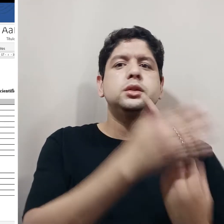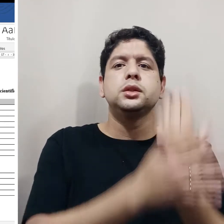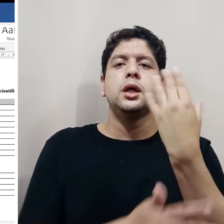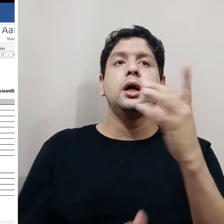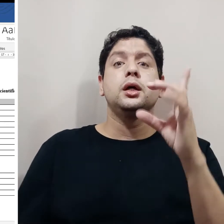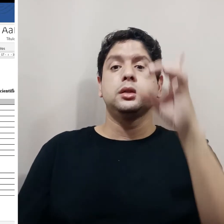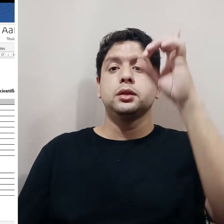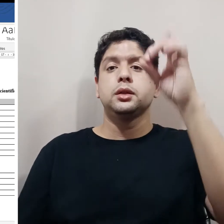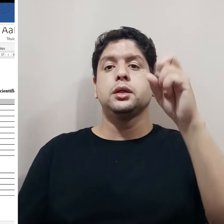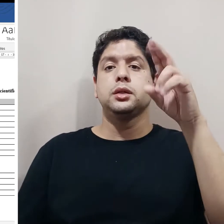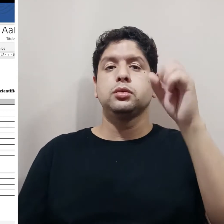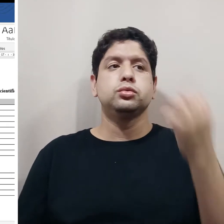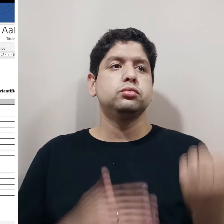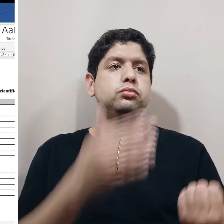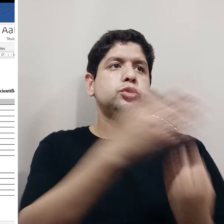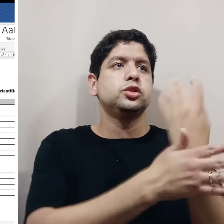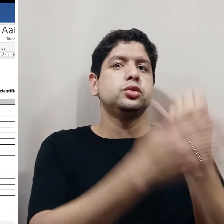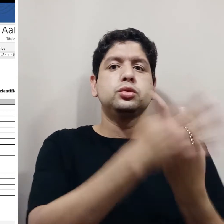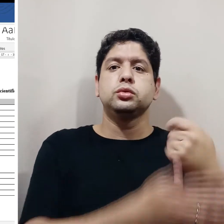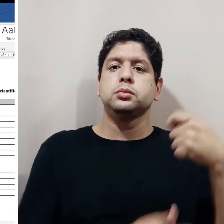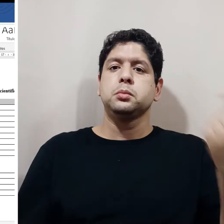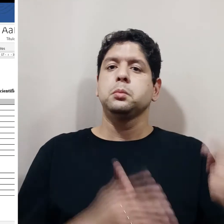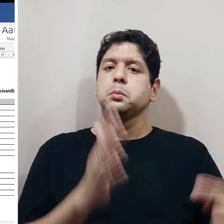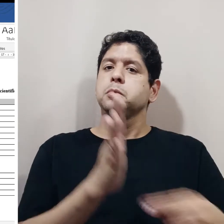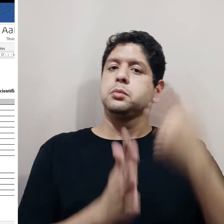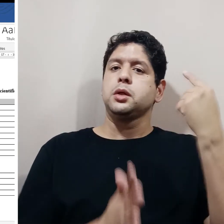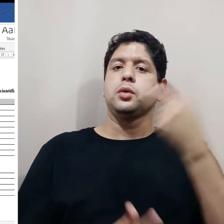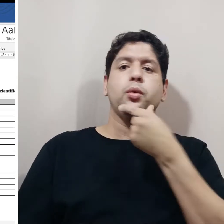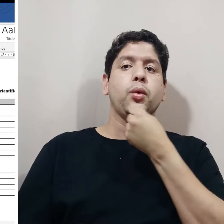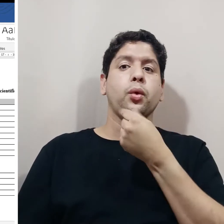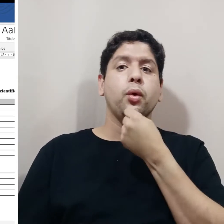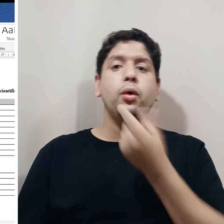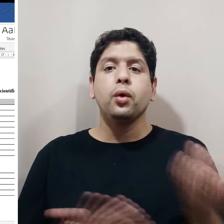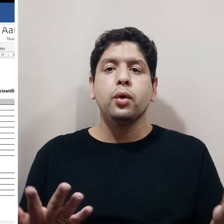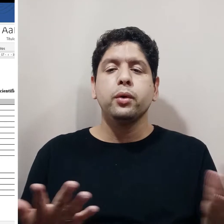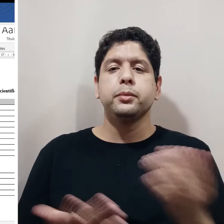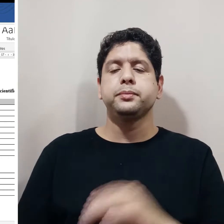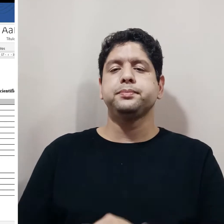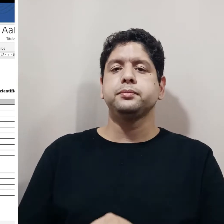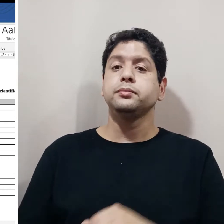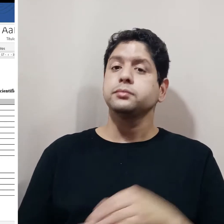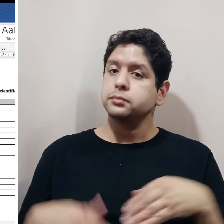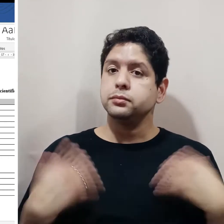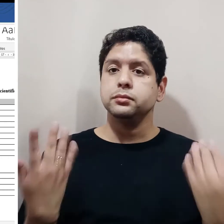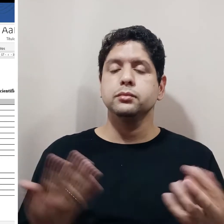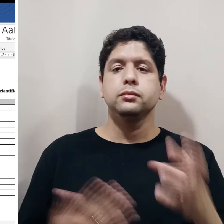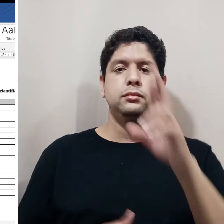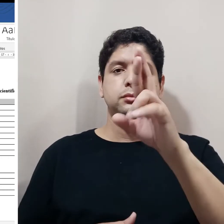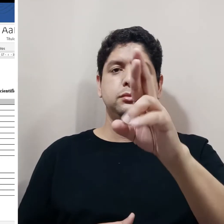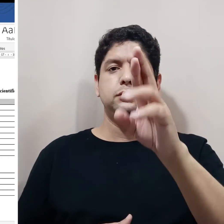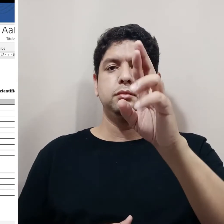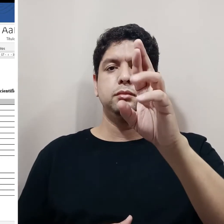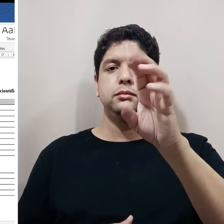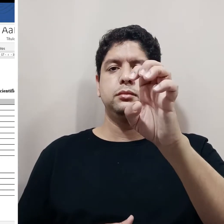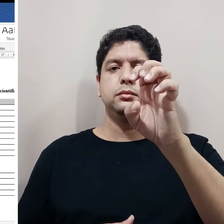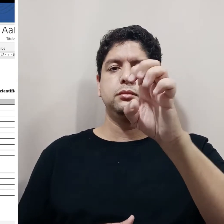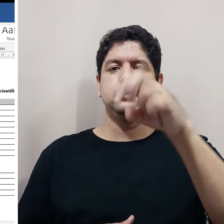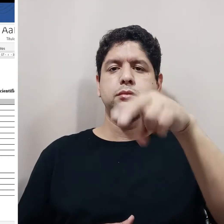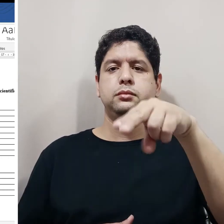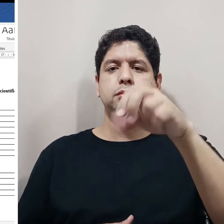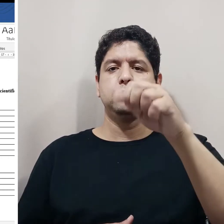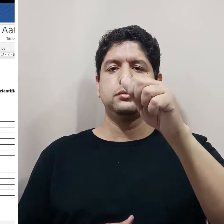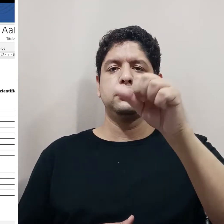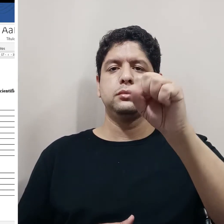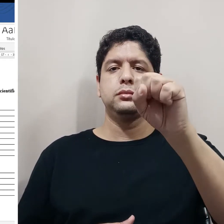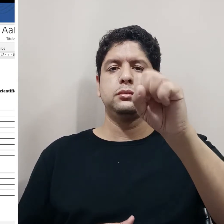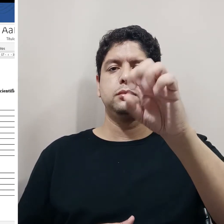outra ideia do ser humano, o ser humano como criador, como o próprio centro da criação.